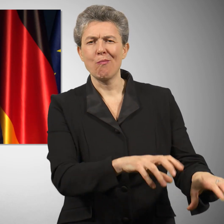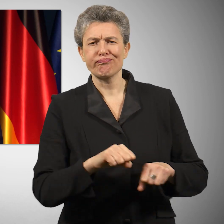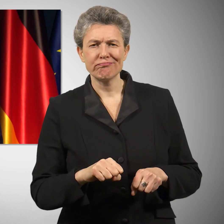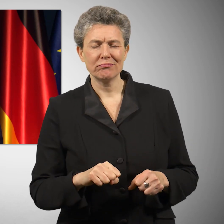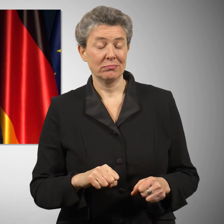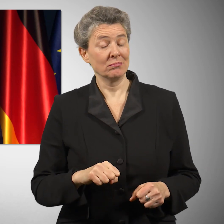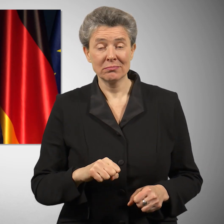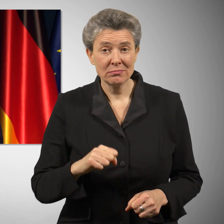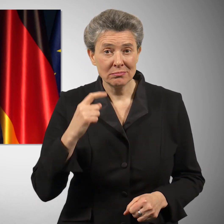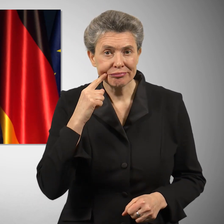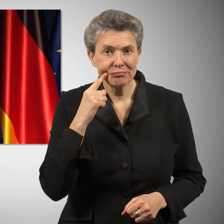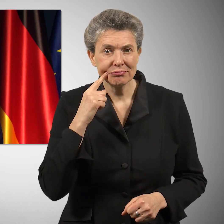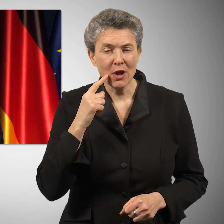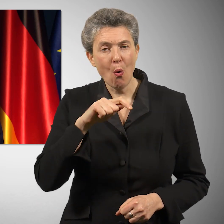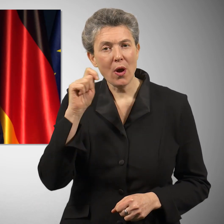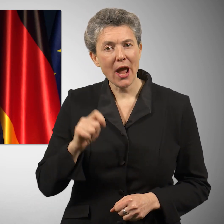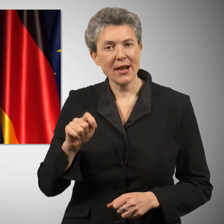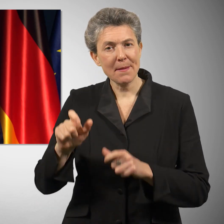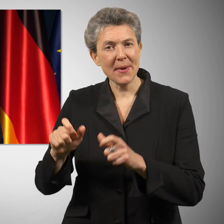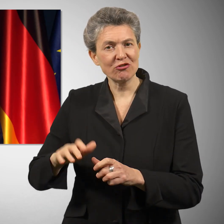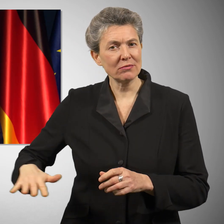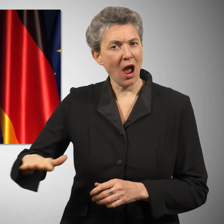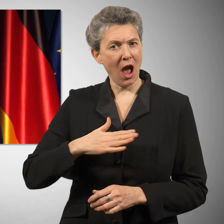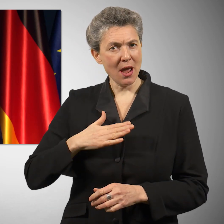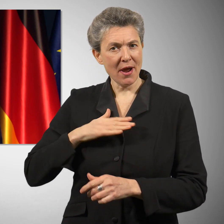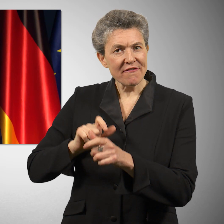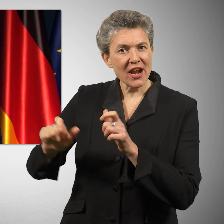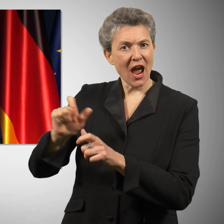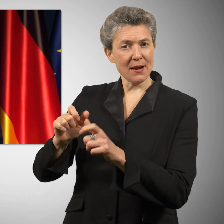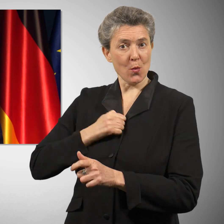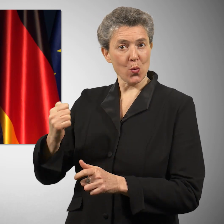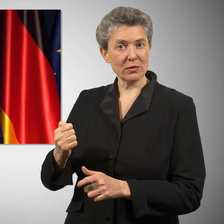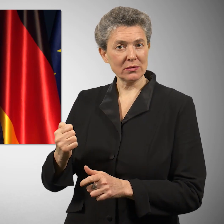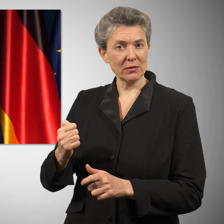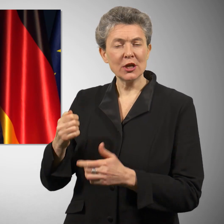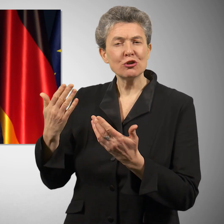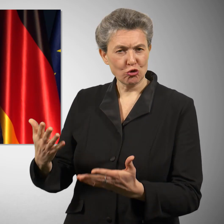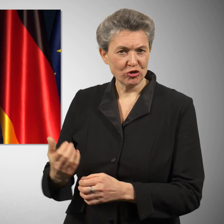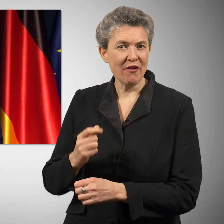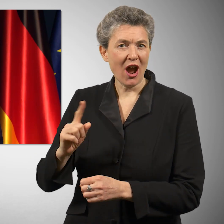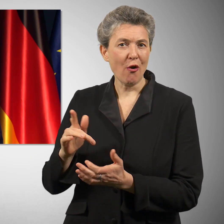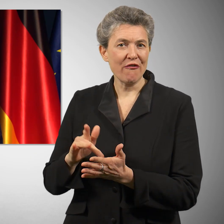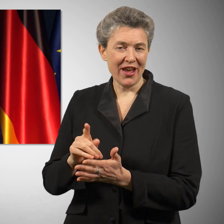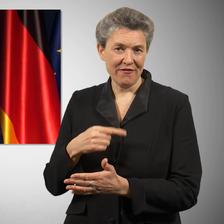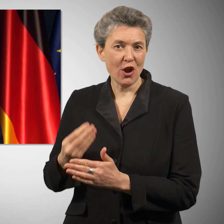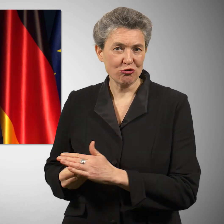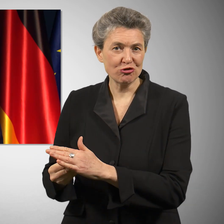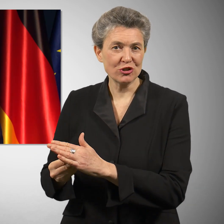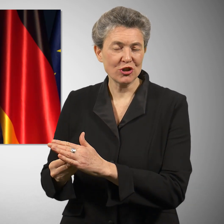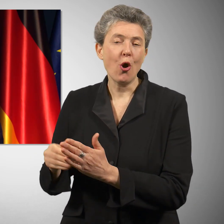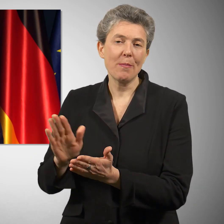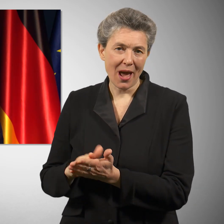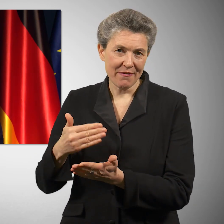Ganz im Gegenteil. Tapfer verteidigen die Ukrainerinnen und Ukrainer ihre Heimat, auch dank unserer Hilfe. Und wir werden